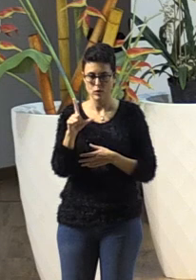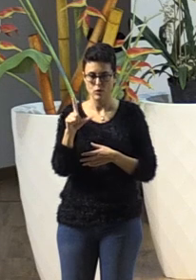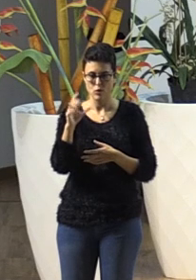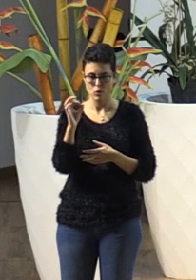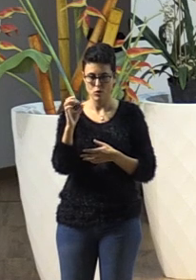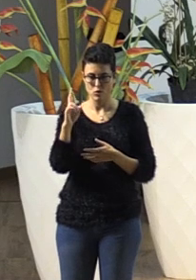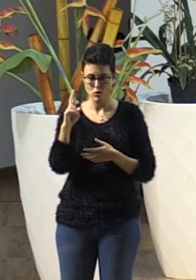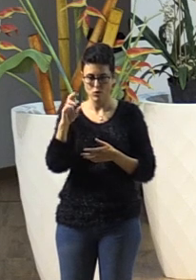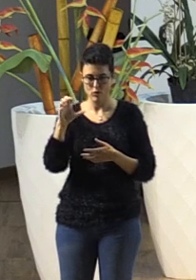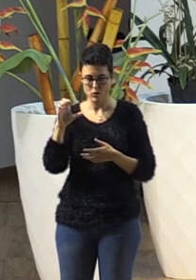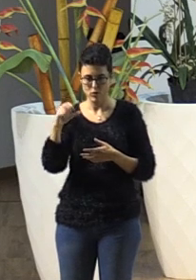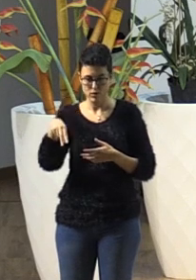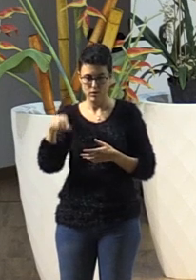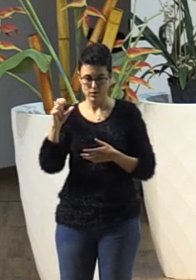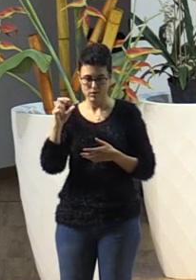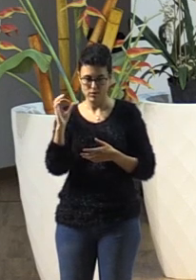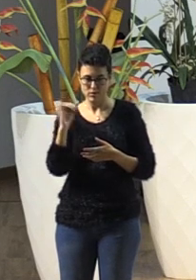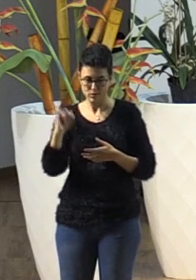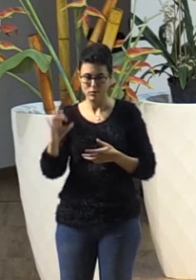profesor. Él decía,